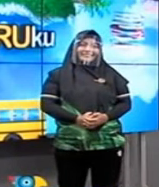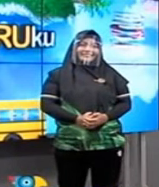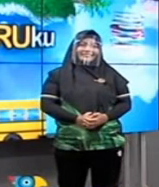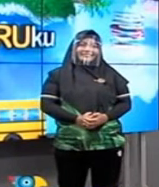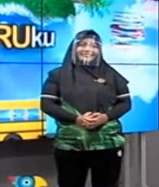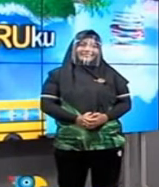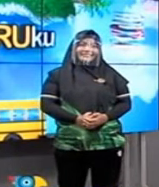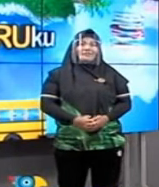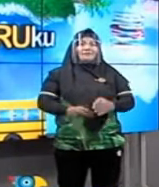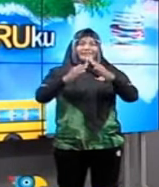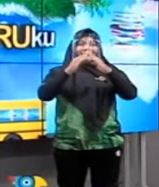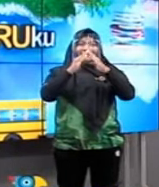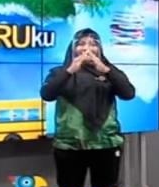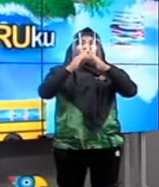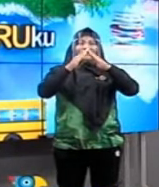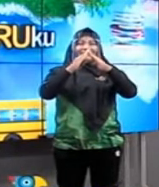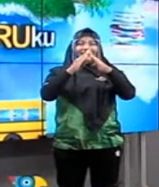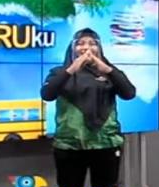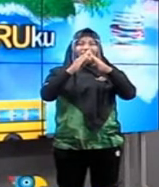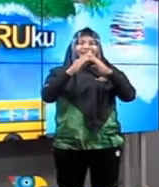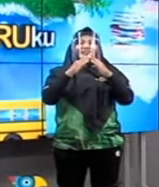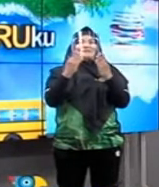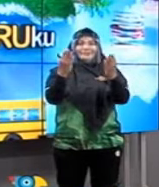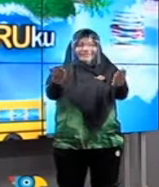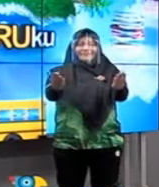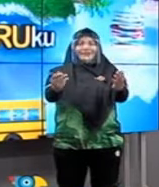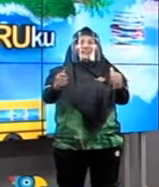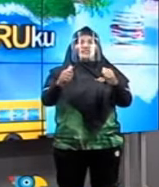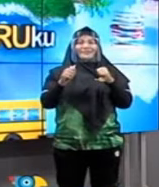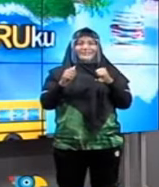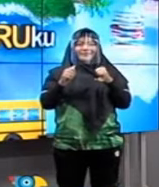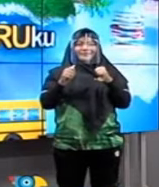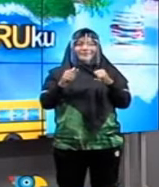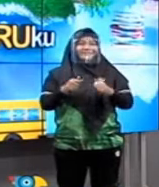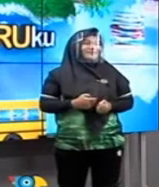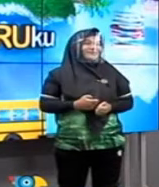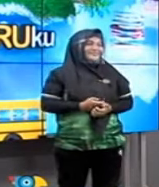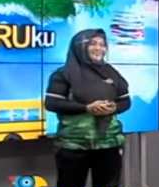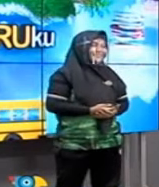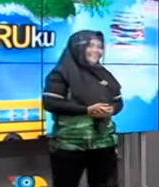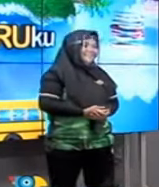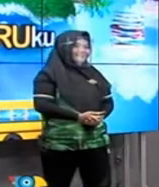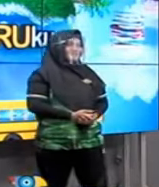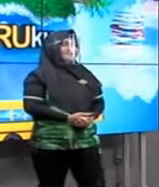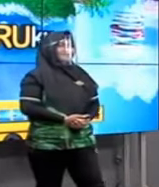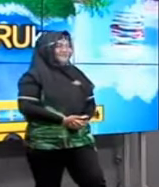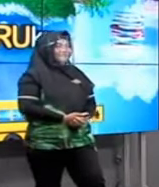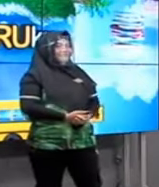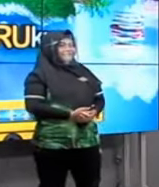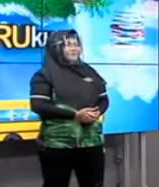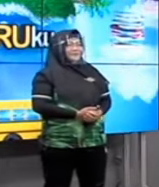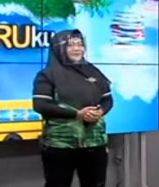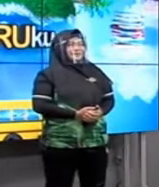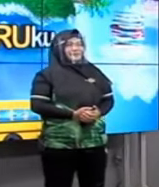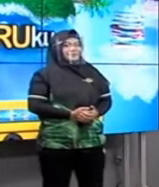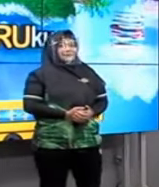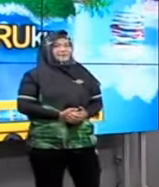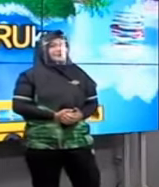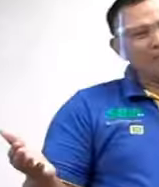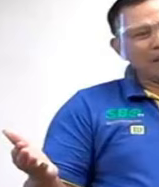kita tunggu-tunggu, dalam acara Belajar dari Rumah Bersama Guruku. Baik anak-anak, untuk